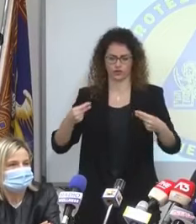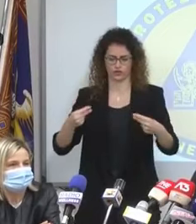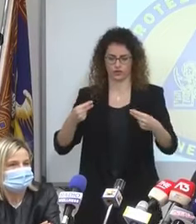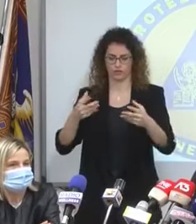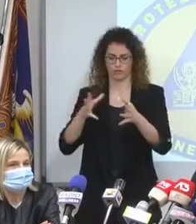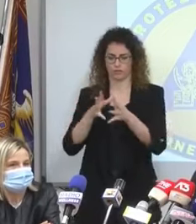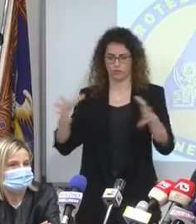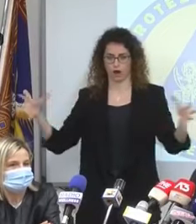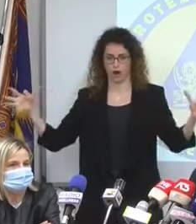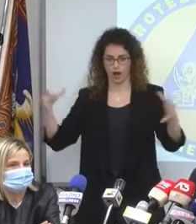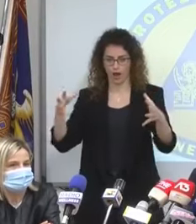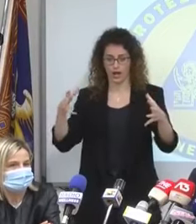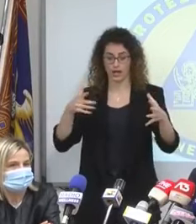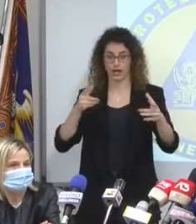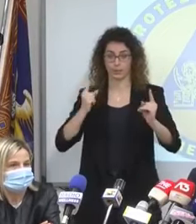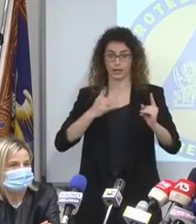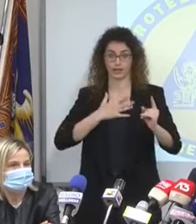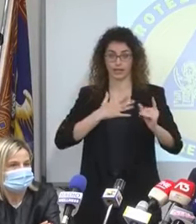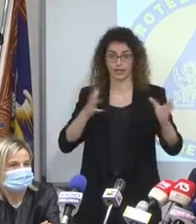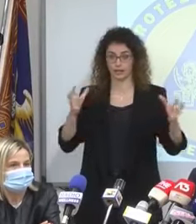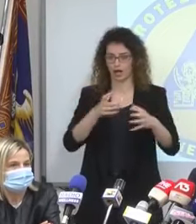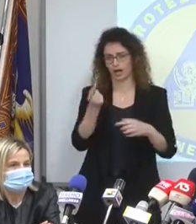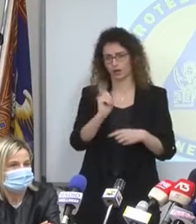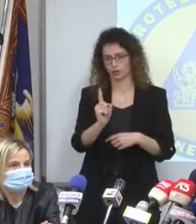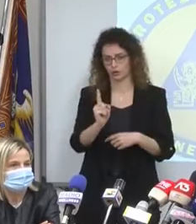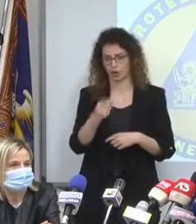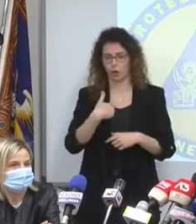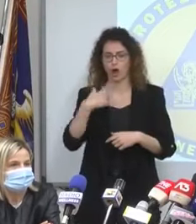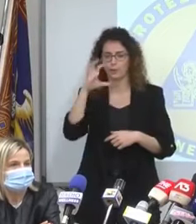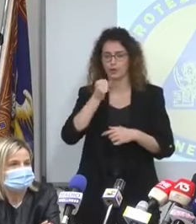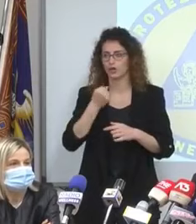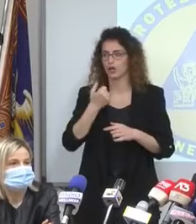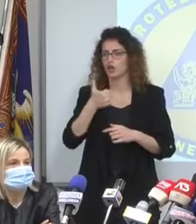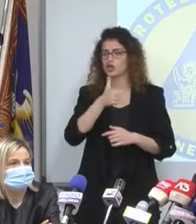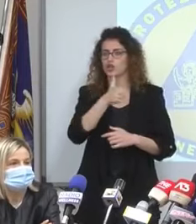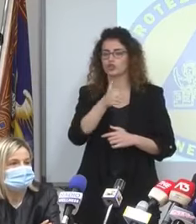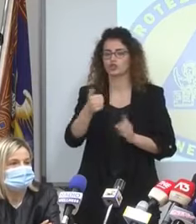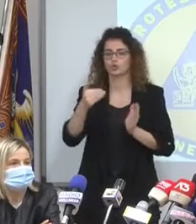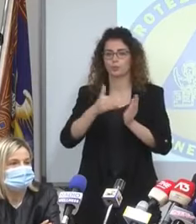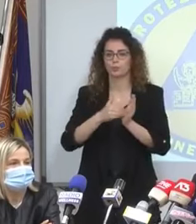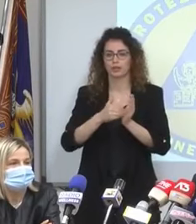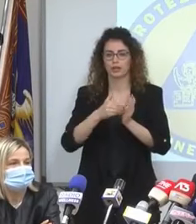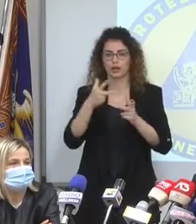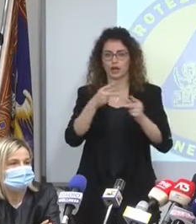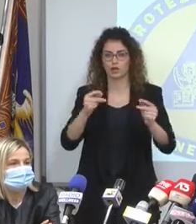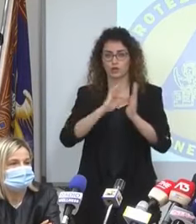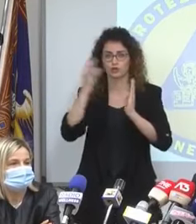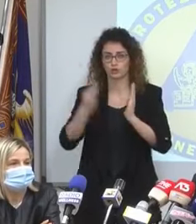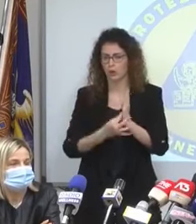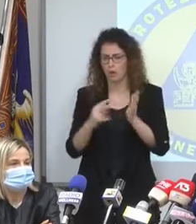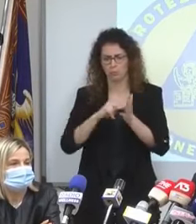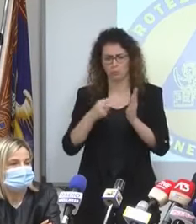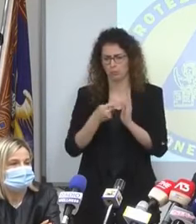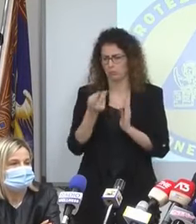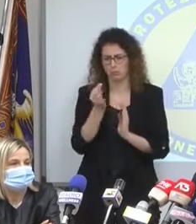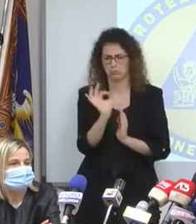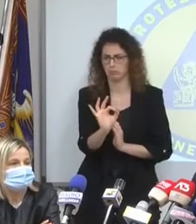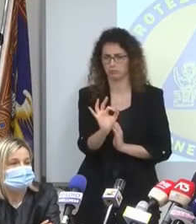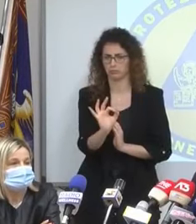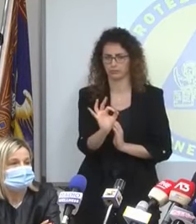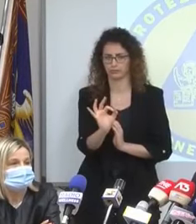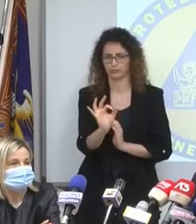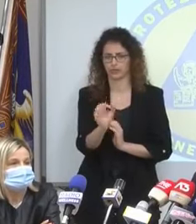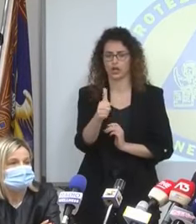non targetizzata con le classi di età. Voi capite che noi per fare 100.000 vaccini al giorno non abbiamo problemi. Capite